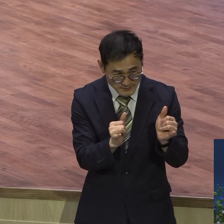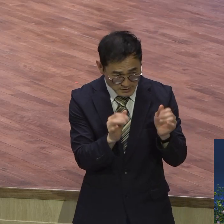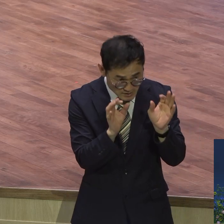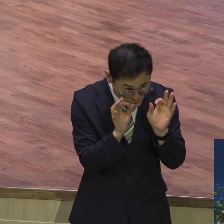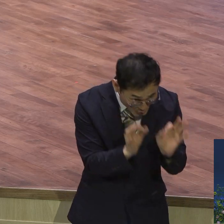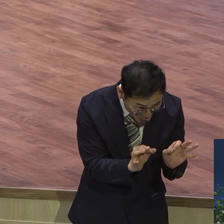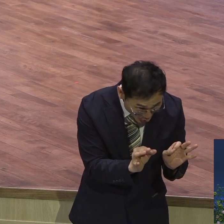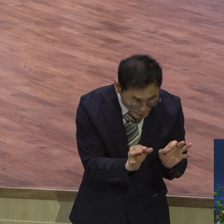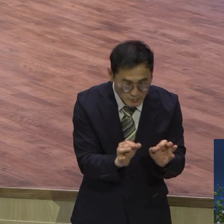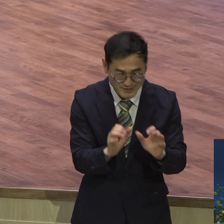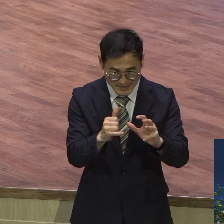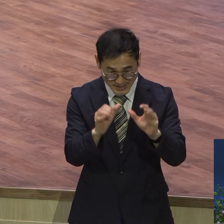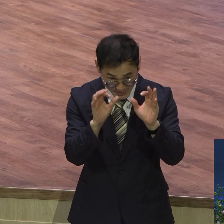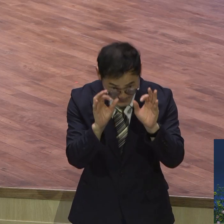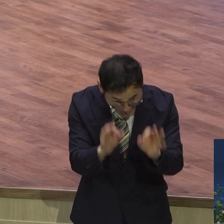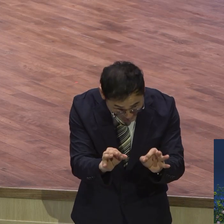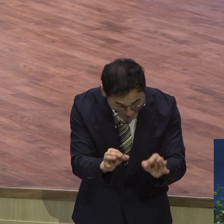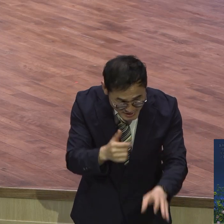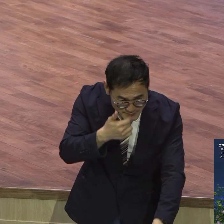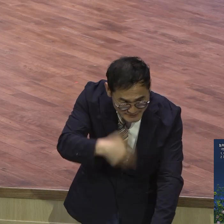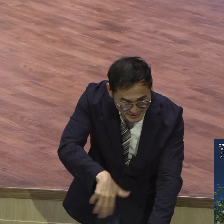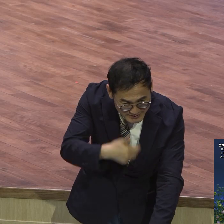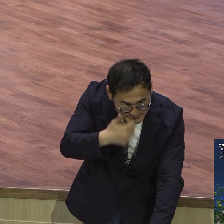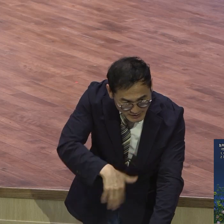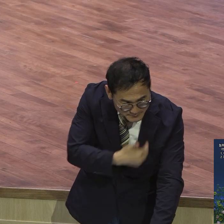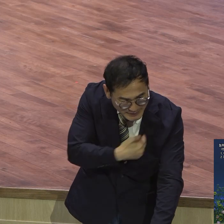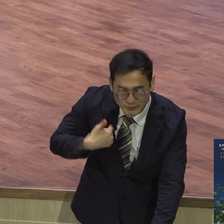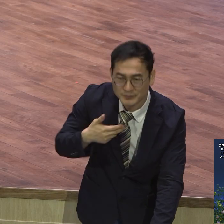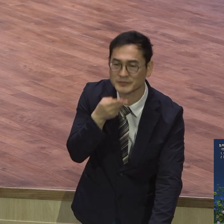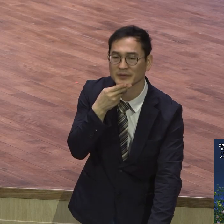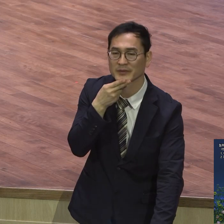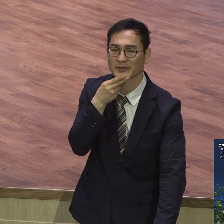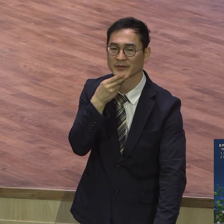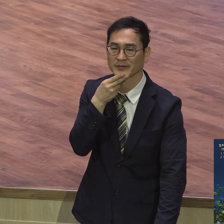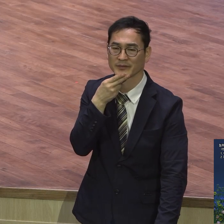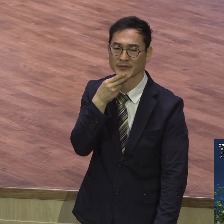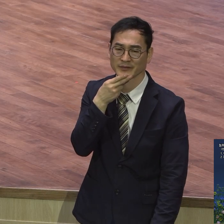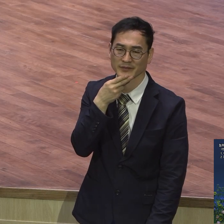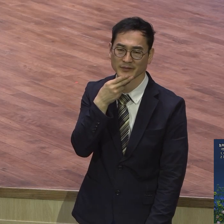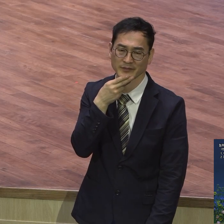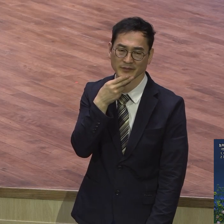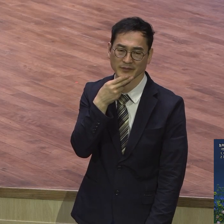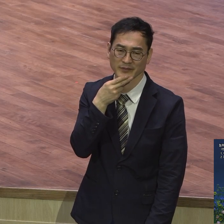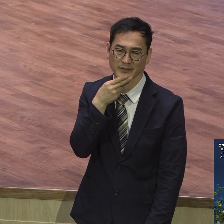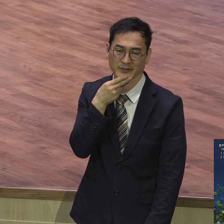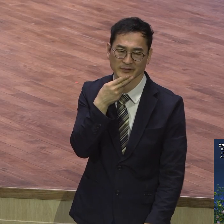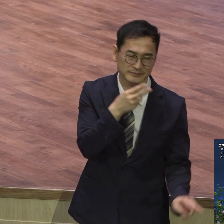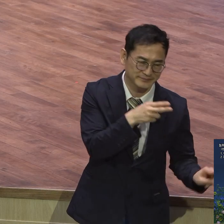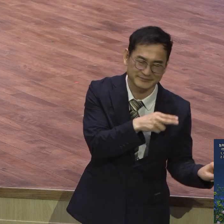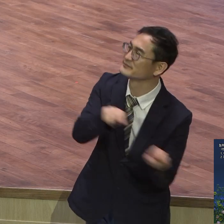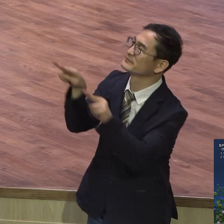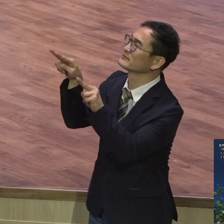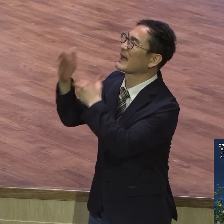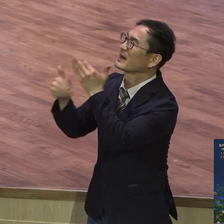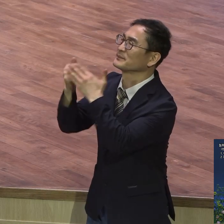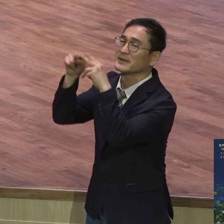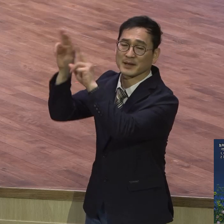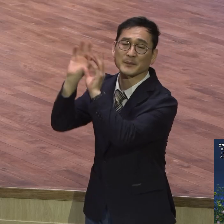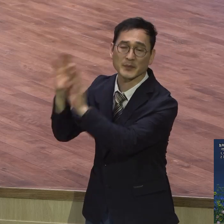보면 만족이 없어요 사람을 세상을 보지 말라고 여러분 예배 드리라 하지 않습니까 하나님 좀 바라보라고